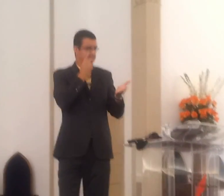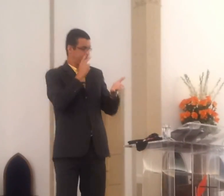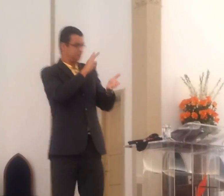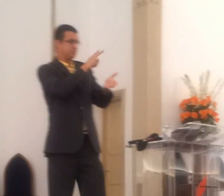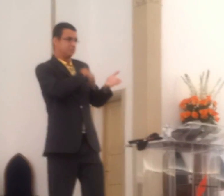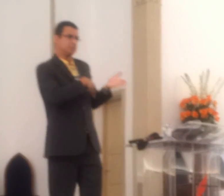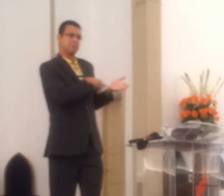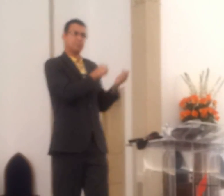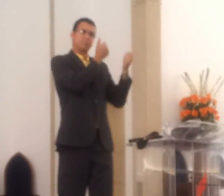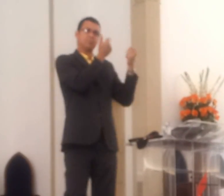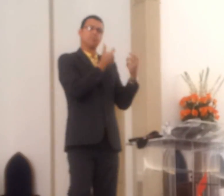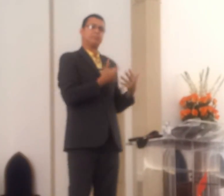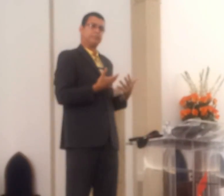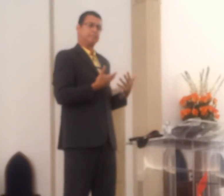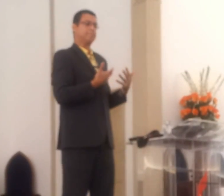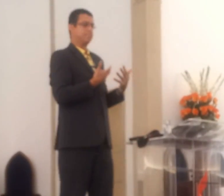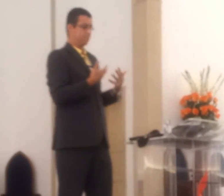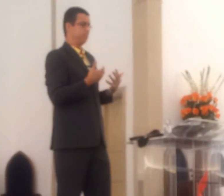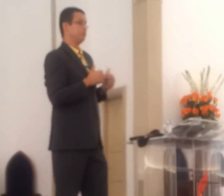de Deus é muito clara.